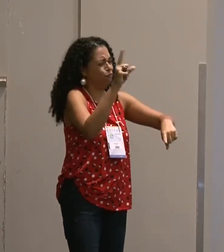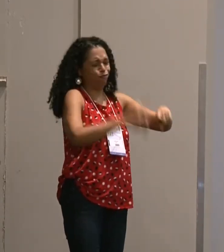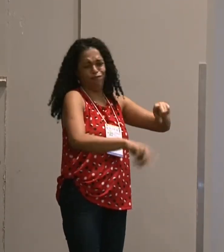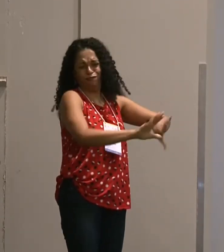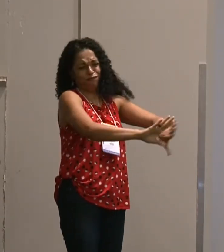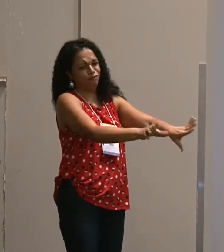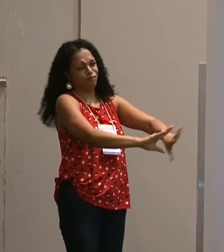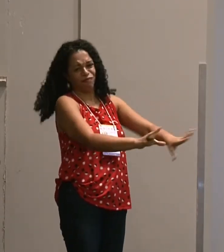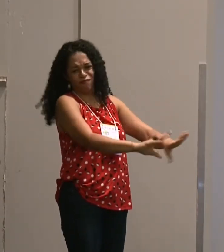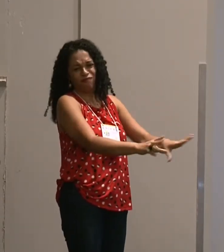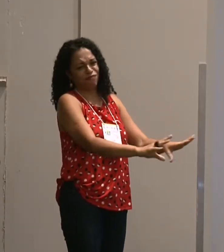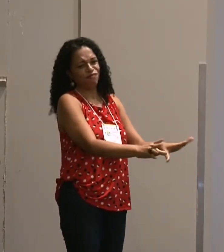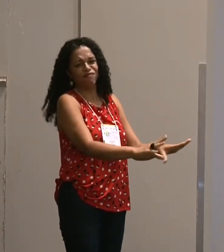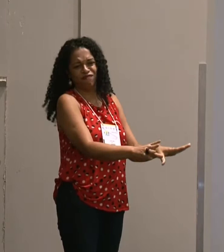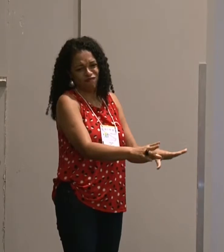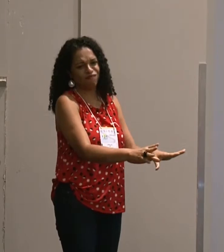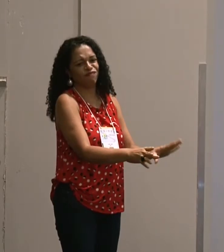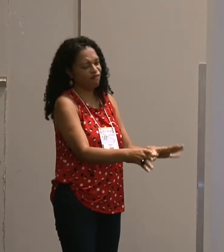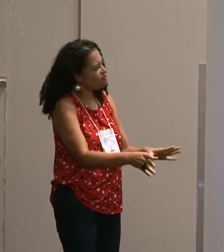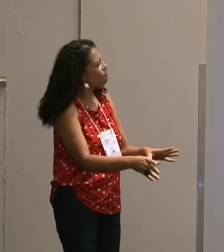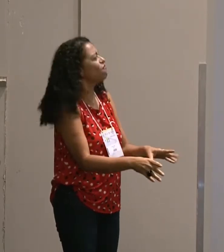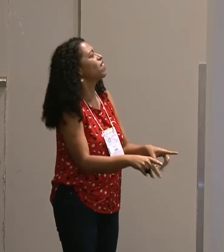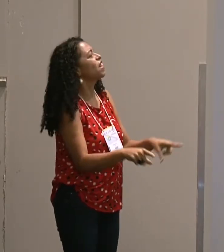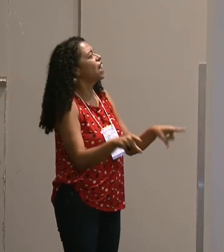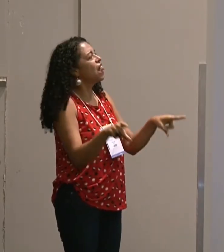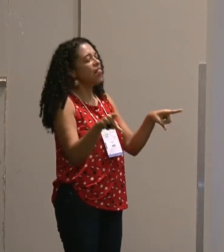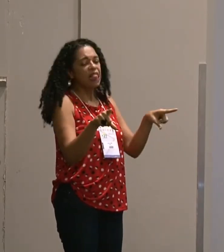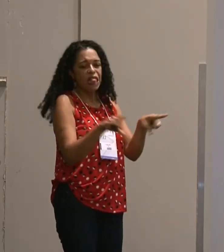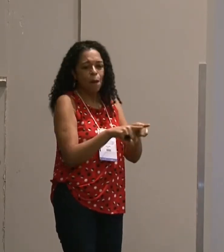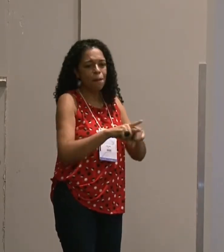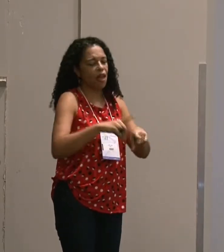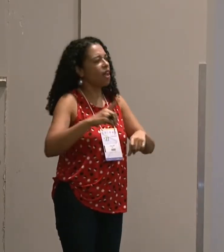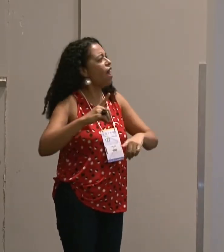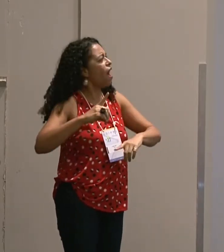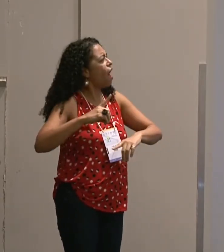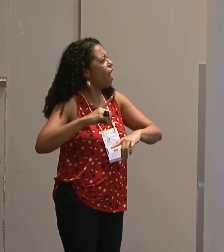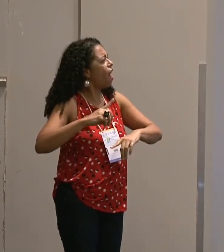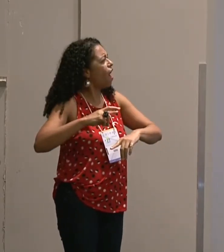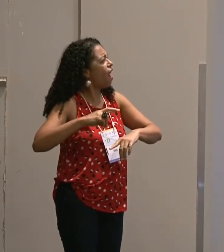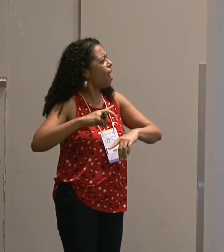não podia escolher que profissão seguir e também